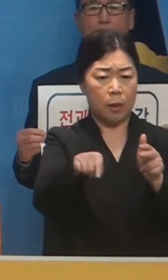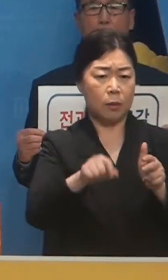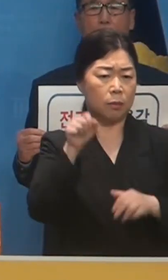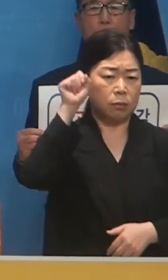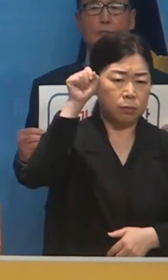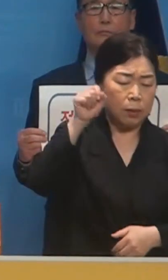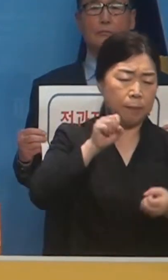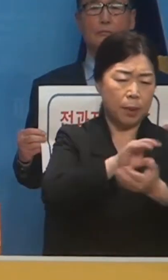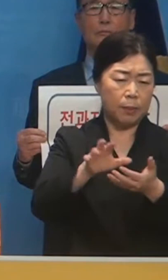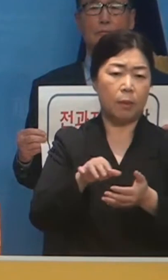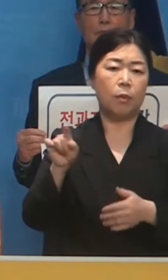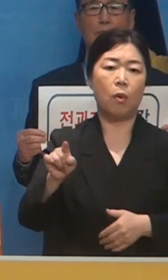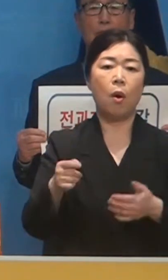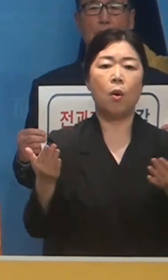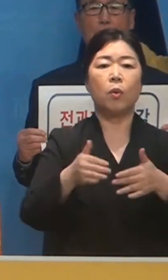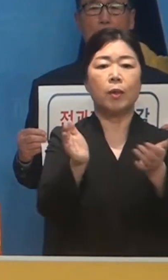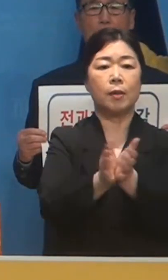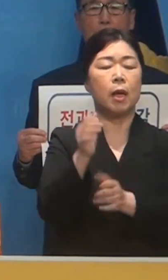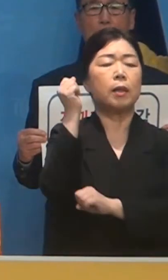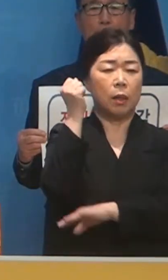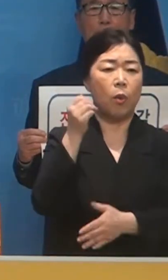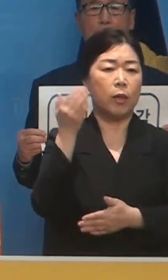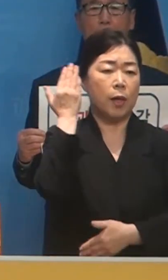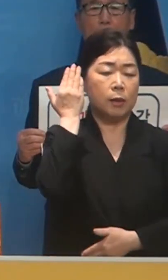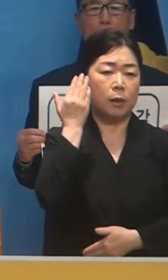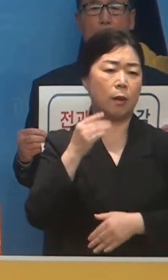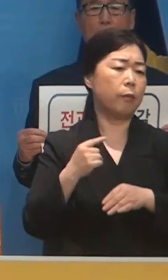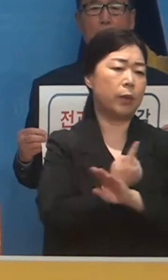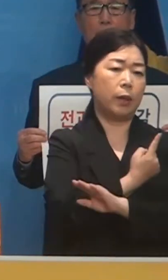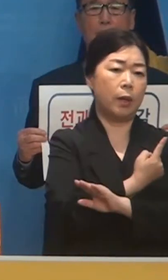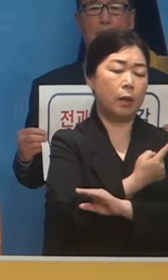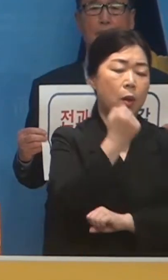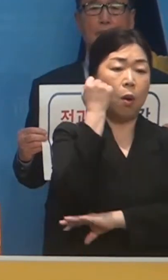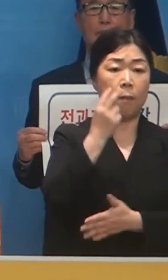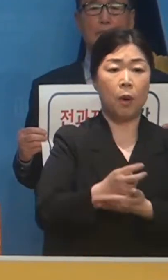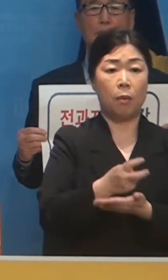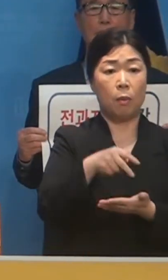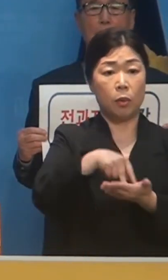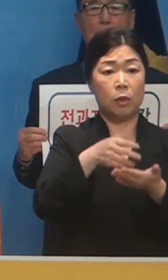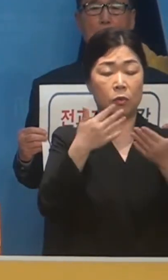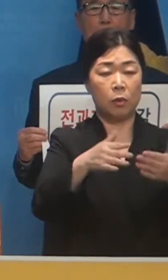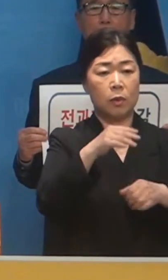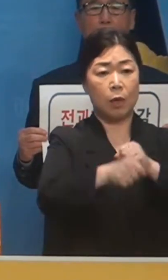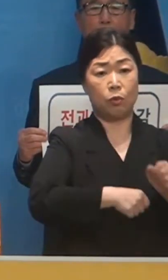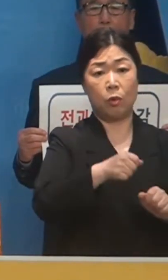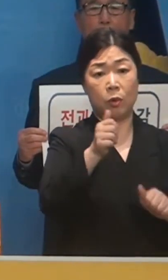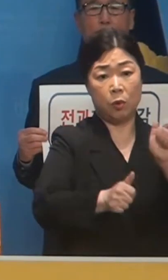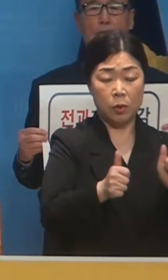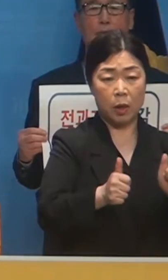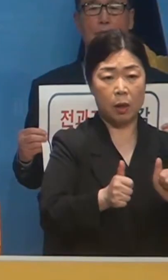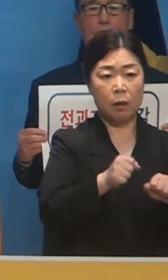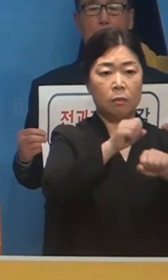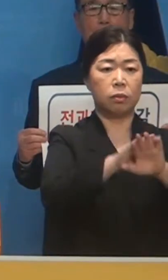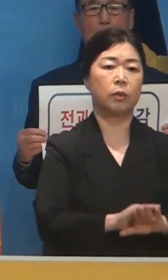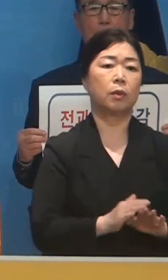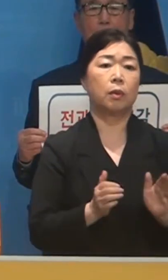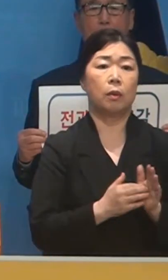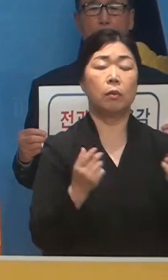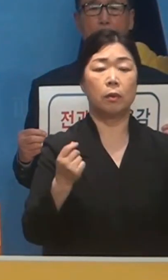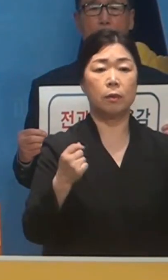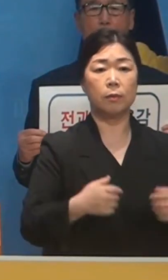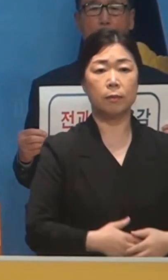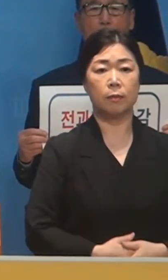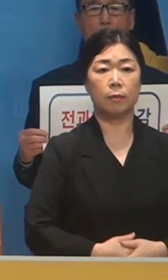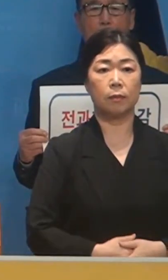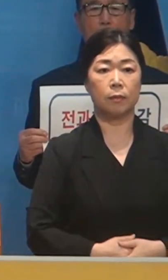폐악질은 노동단체로서의 기본과 상식에서 벗어나 헌법에서 보장하는 자유경쟁을 체제를 무력화시켰습니다.